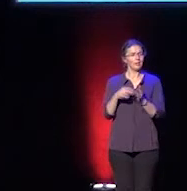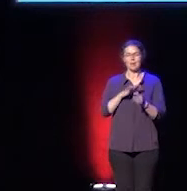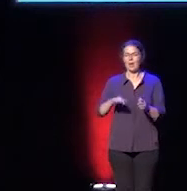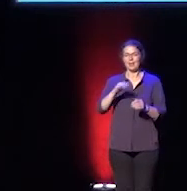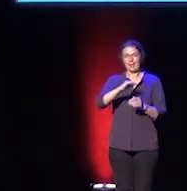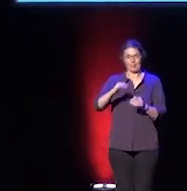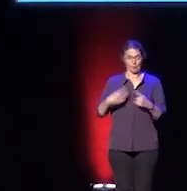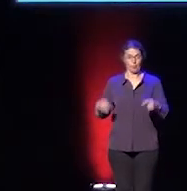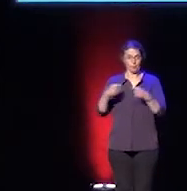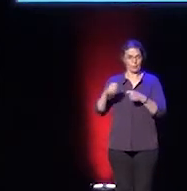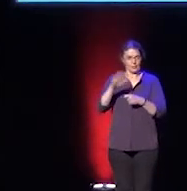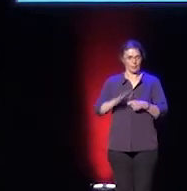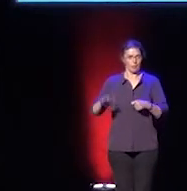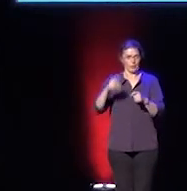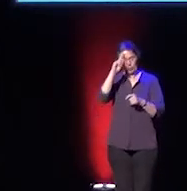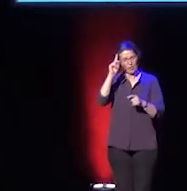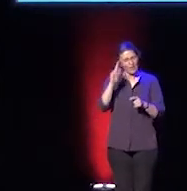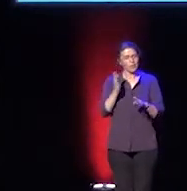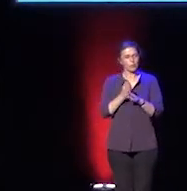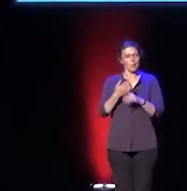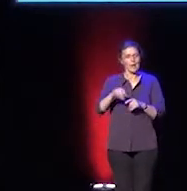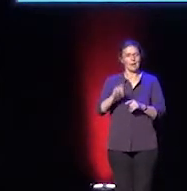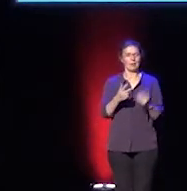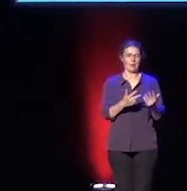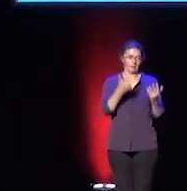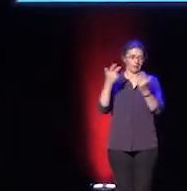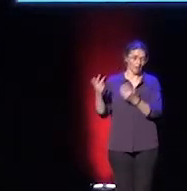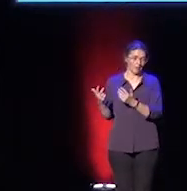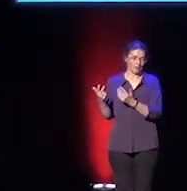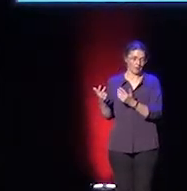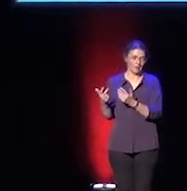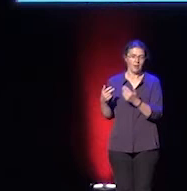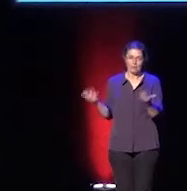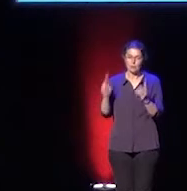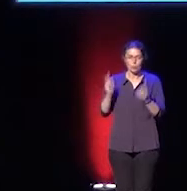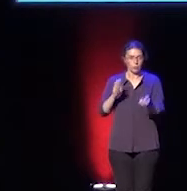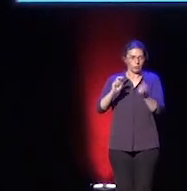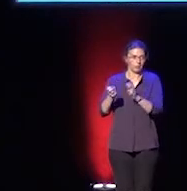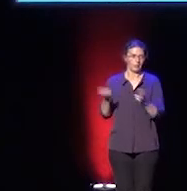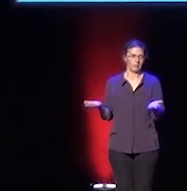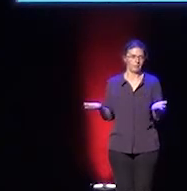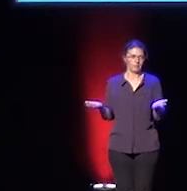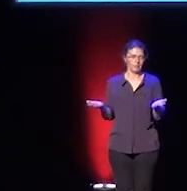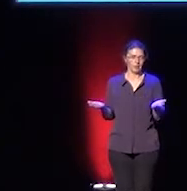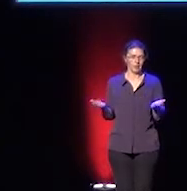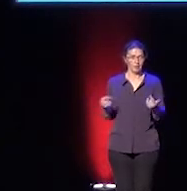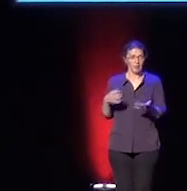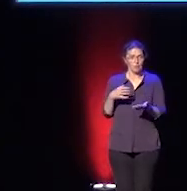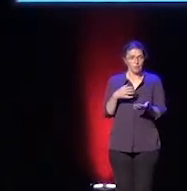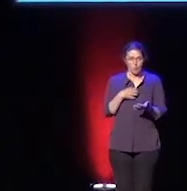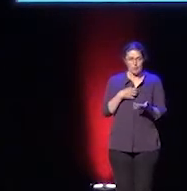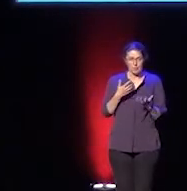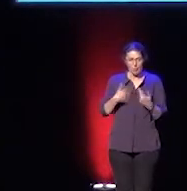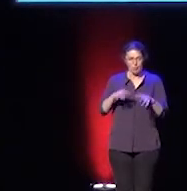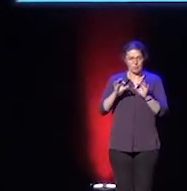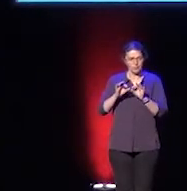Ländern der Bundesrepublik Deutschland weiß seit mehr als 8 Jahren, was umzusetzen ist. Und dass man die Probleme verschlafen